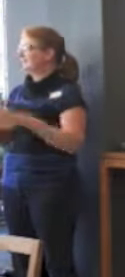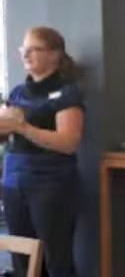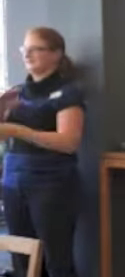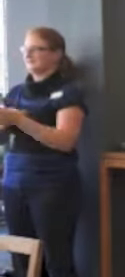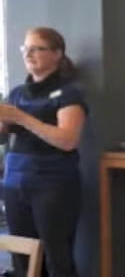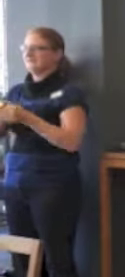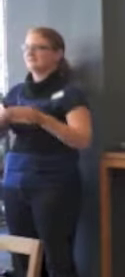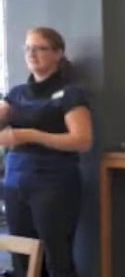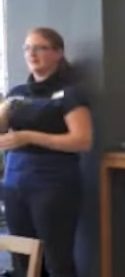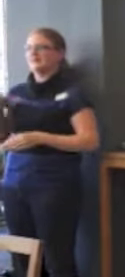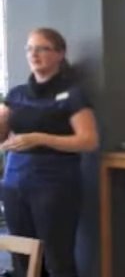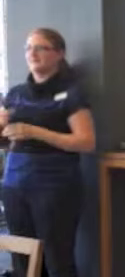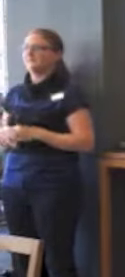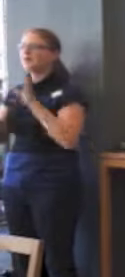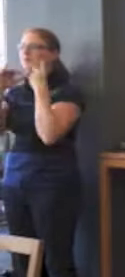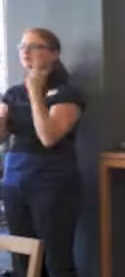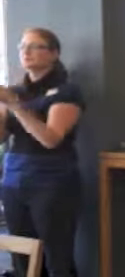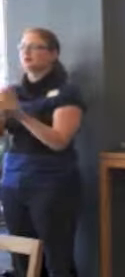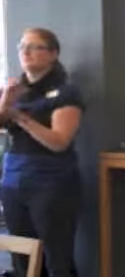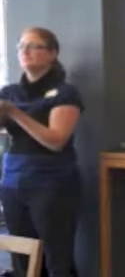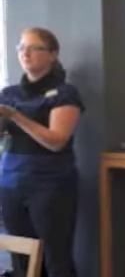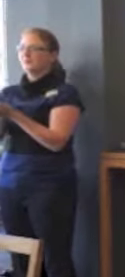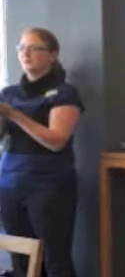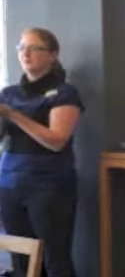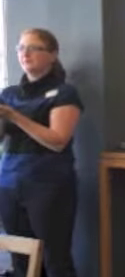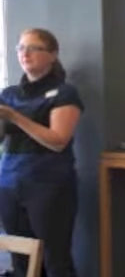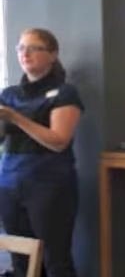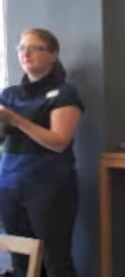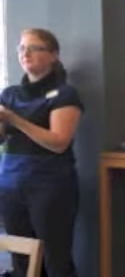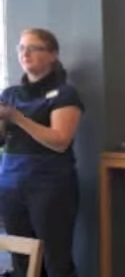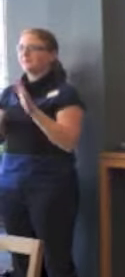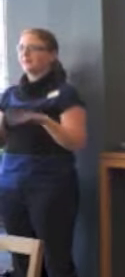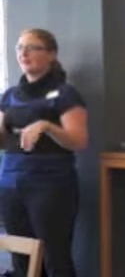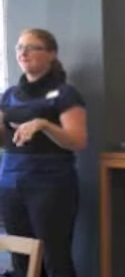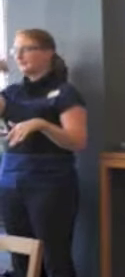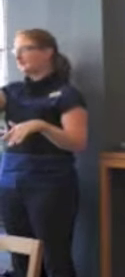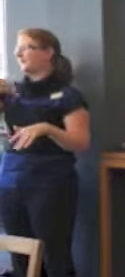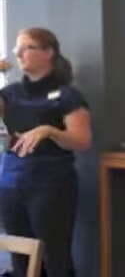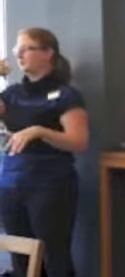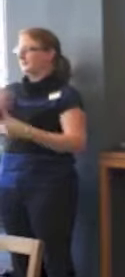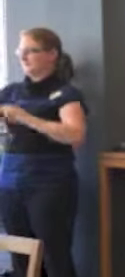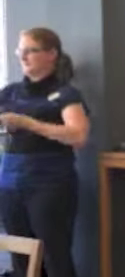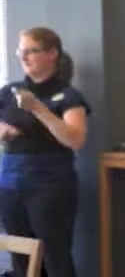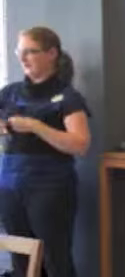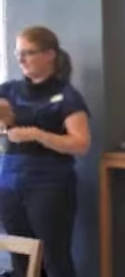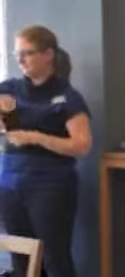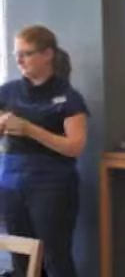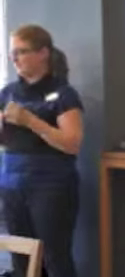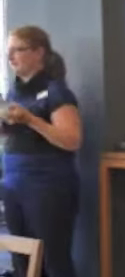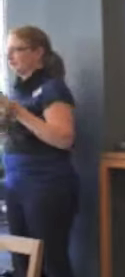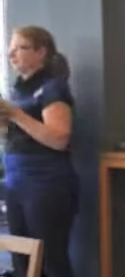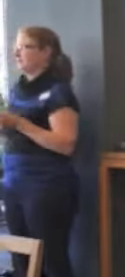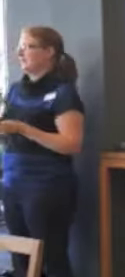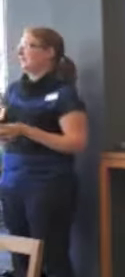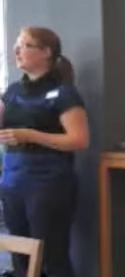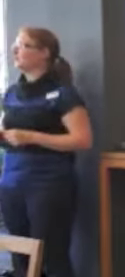arbetsmarknaden. Socialfonden har ju varit en av huvudfinansiärerna i Sverige, men också i hela Europa,